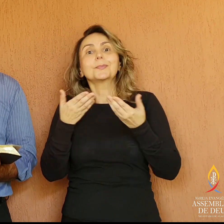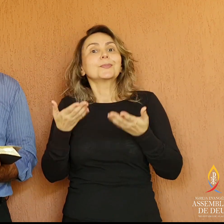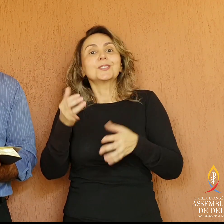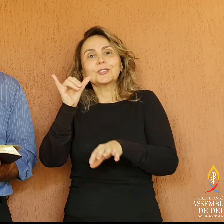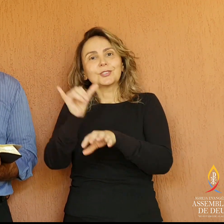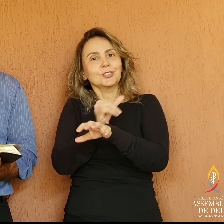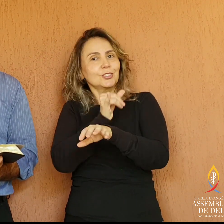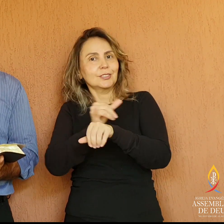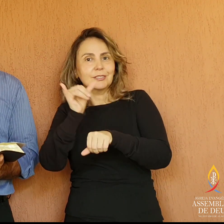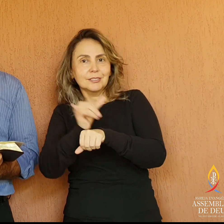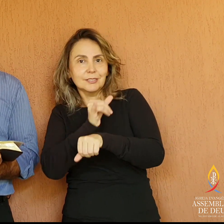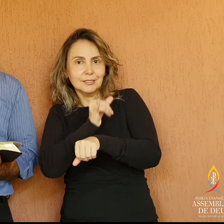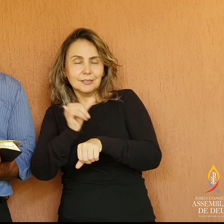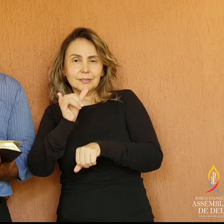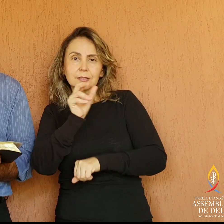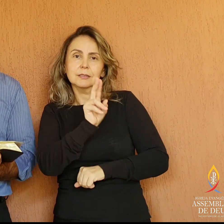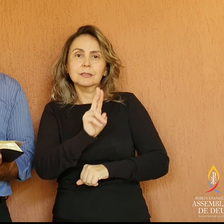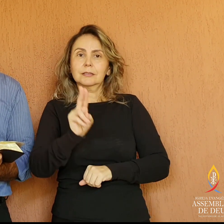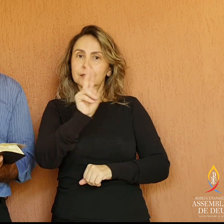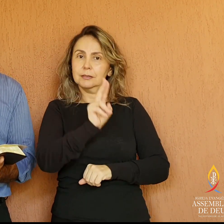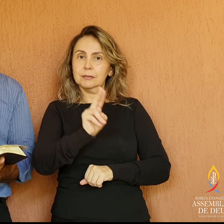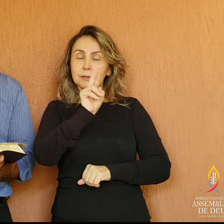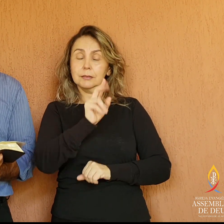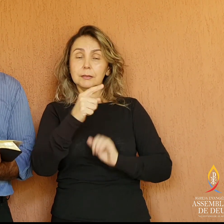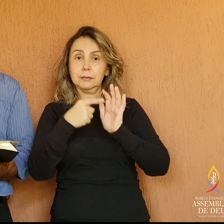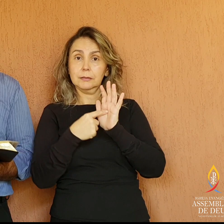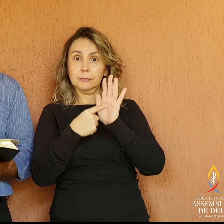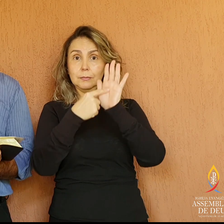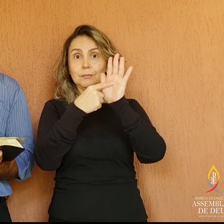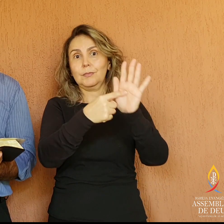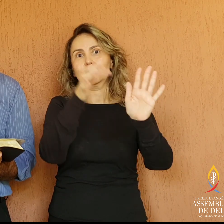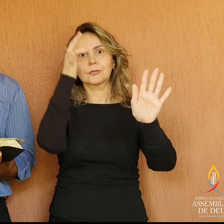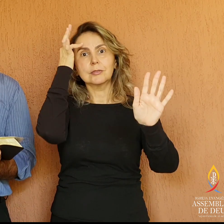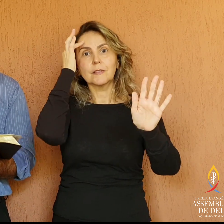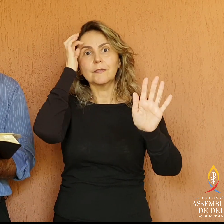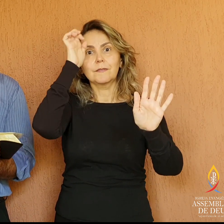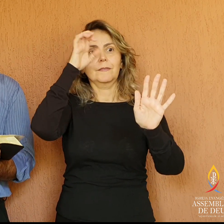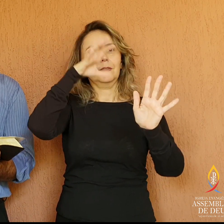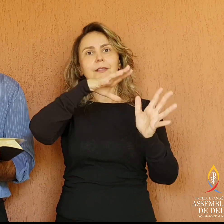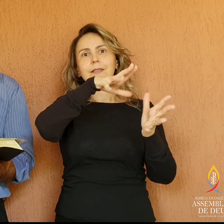vai usar para mostrar a sua fé ao mundo.